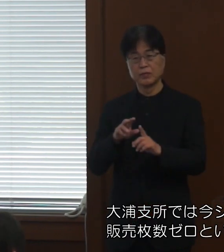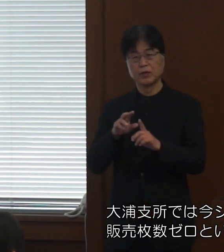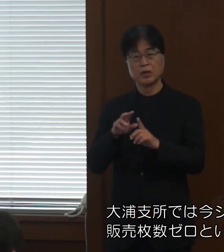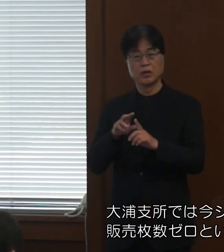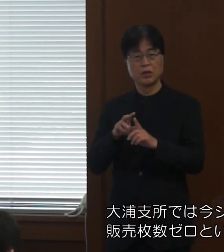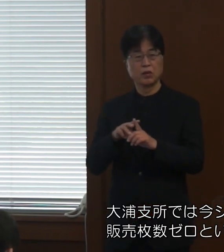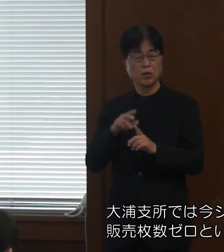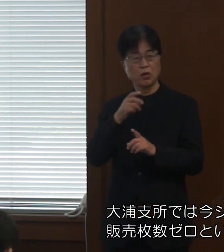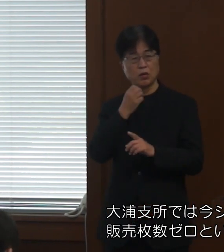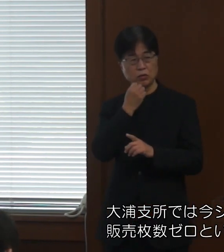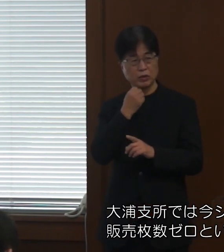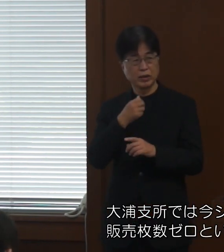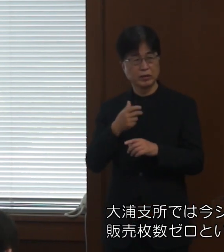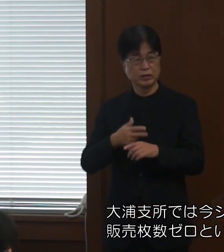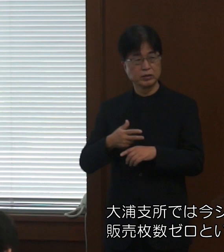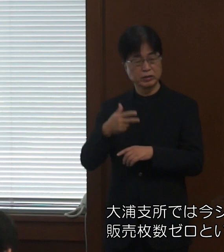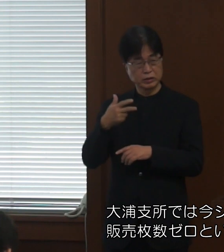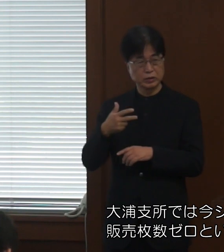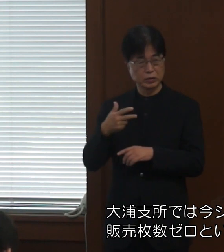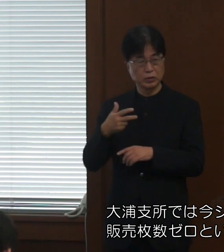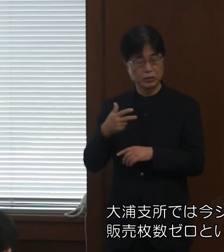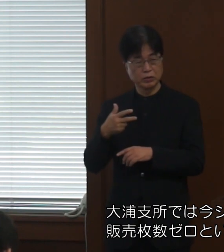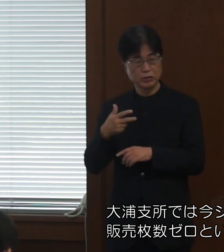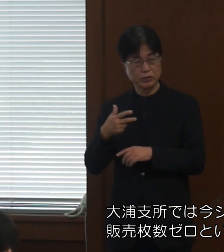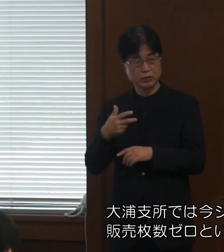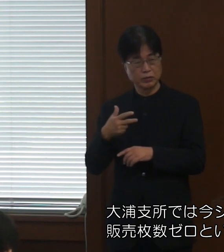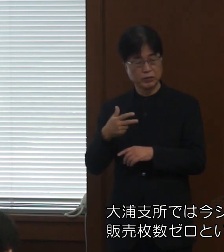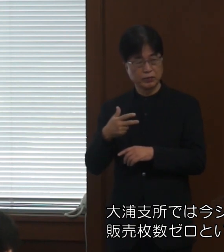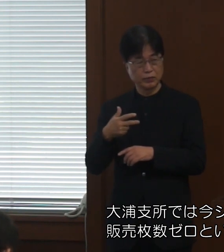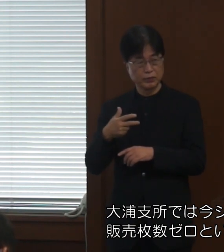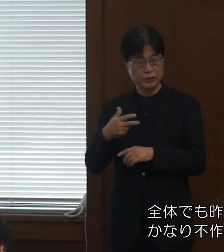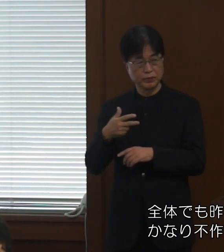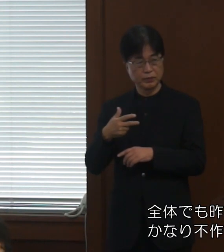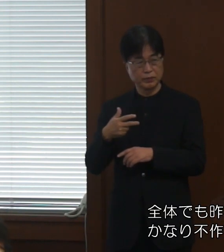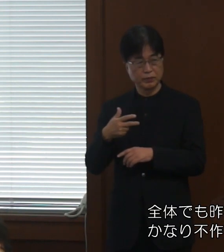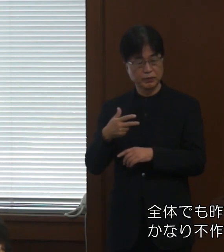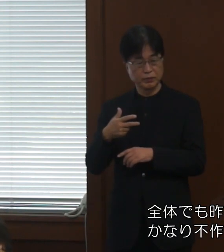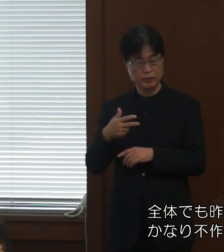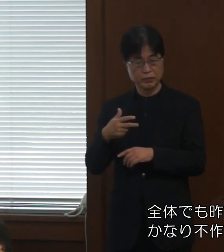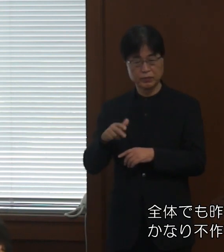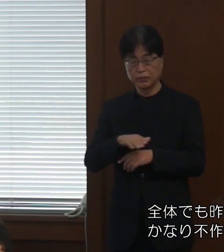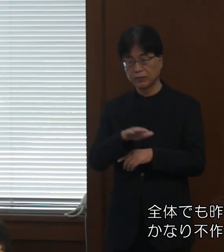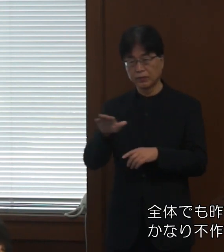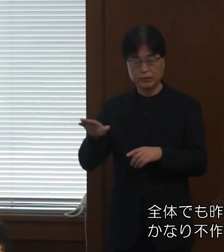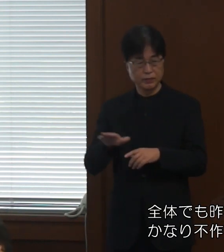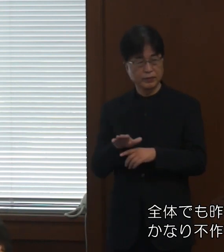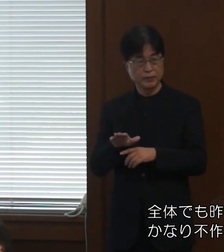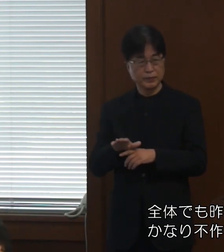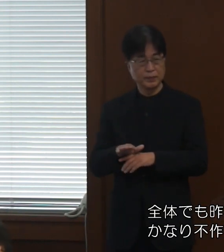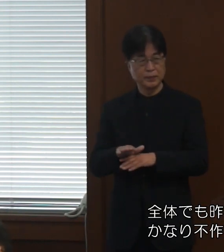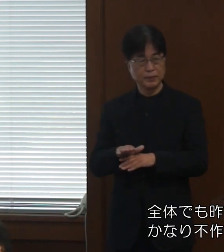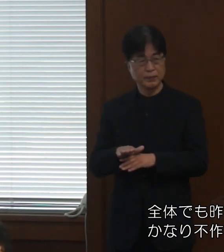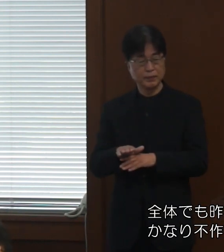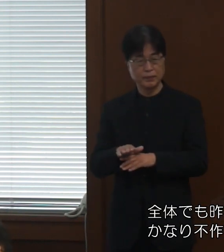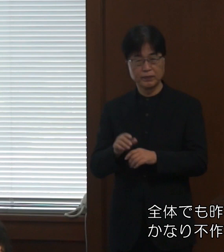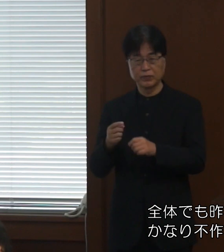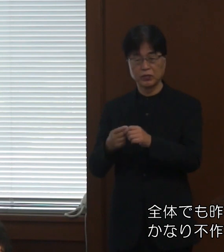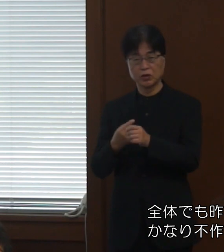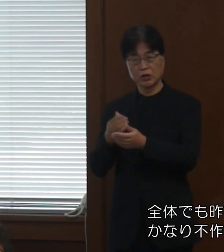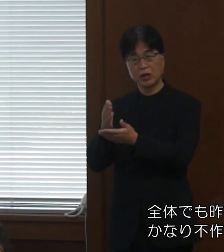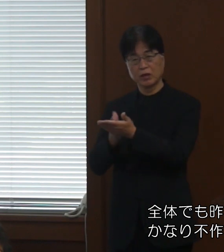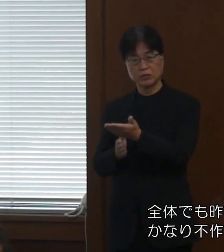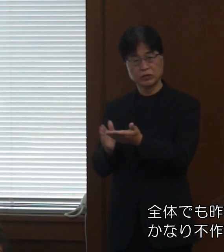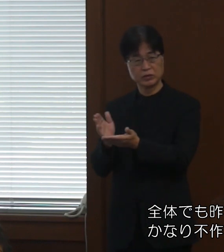今シーズンシーズン通して販売枚数0という結果に終わって全体でも昨年の